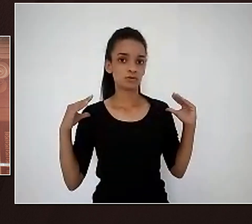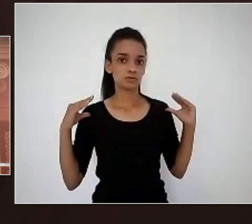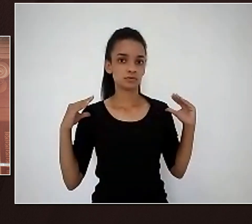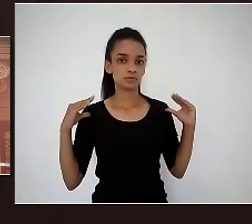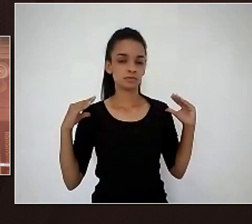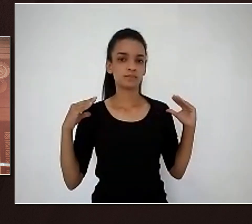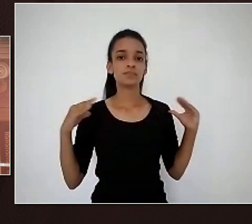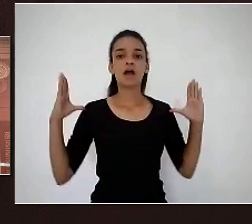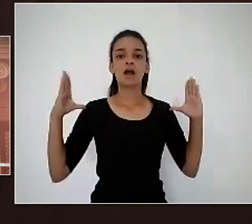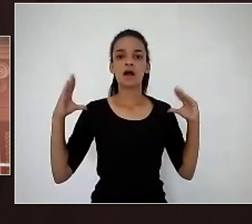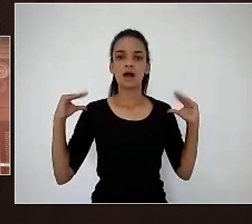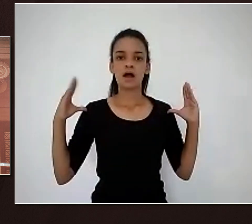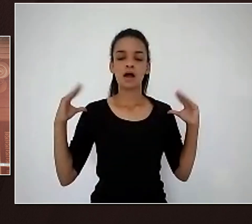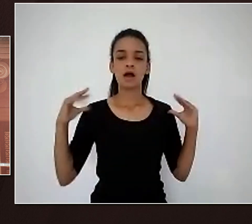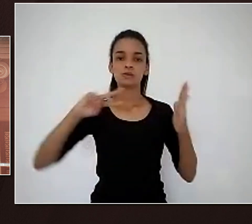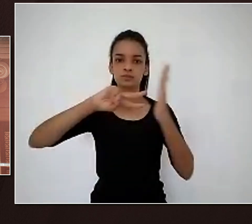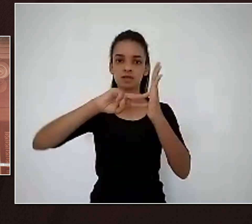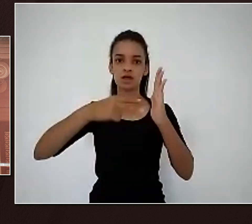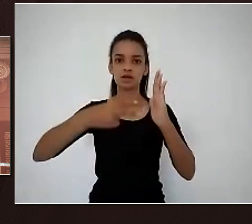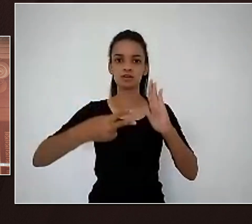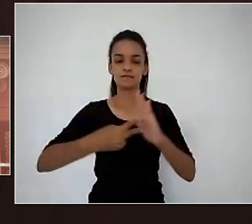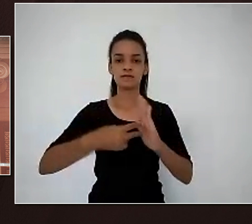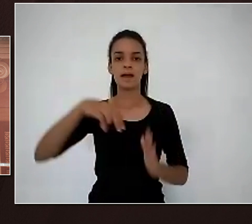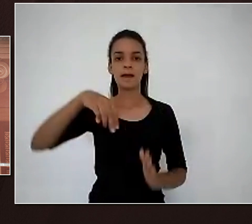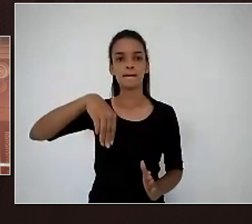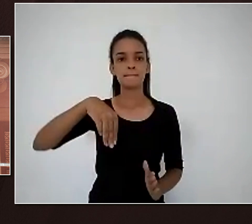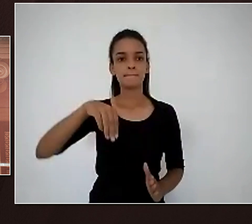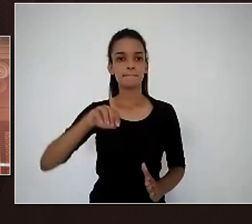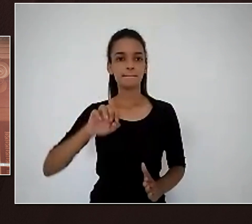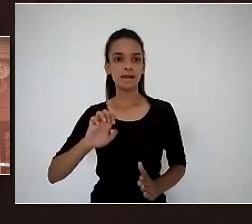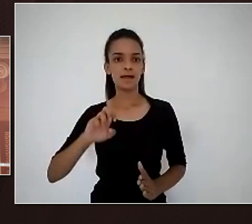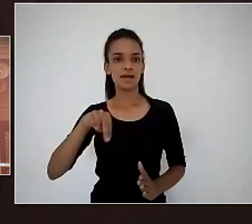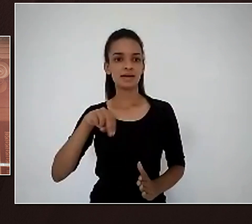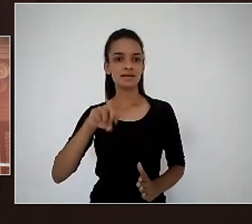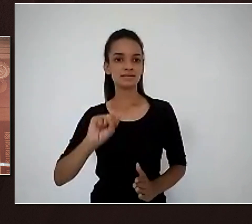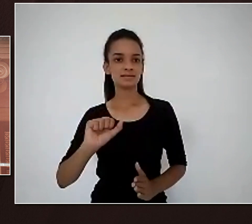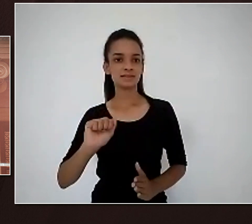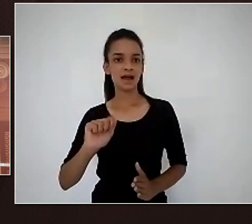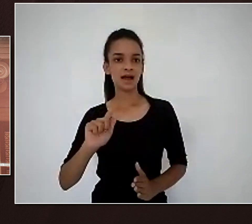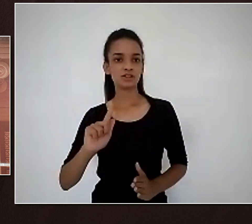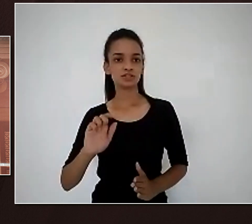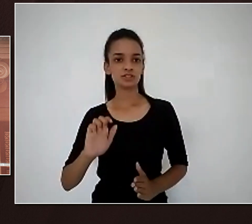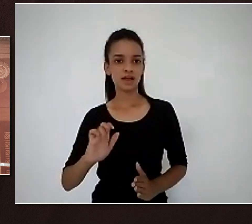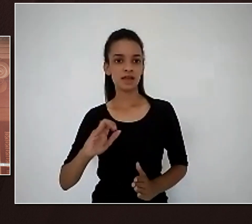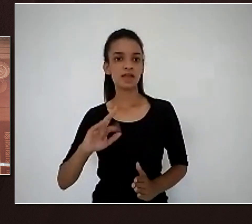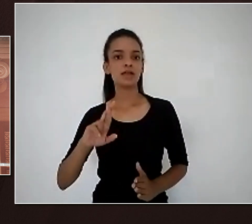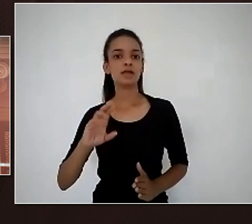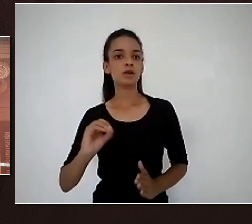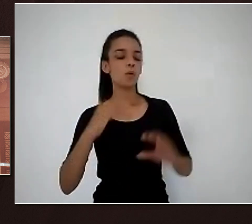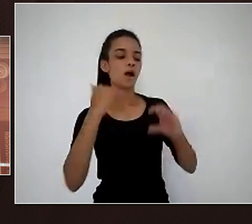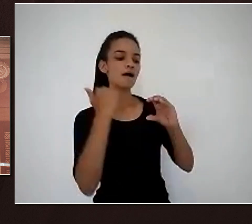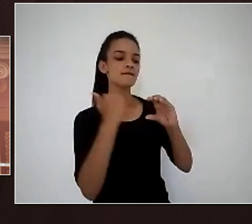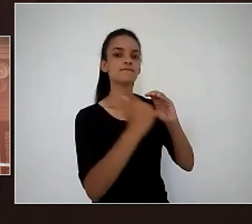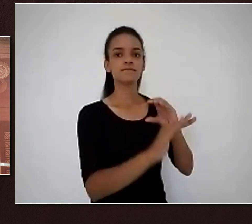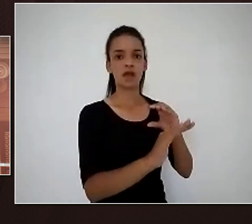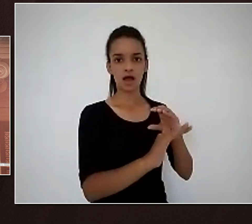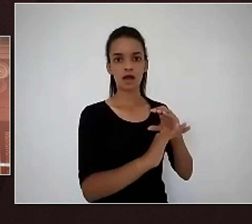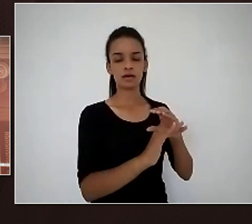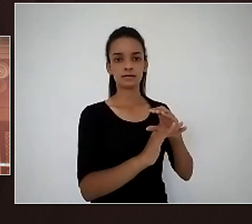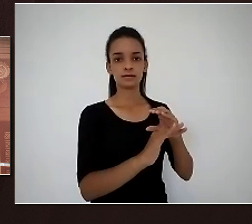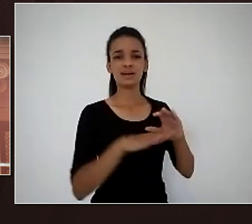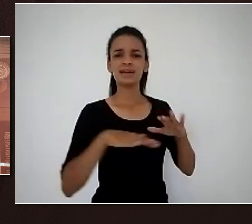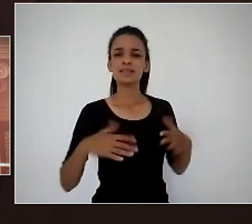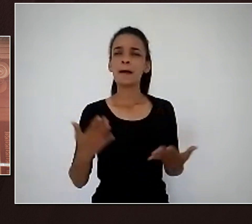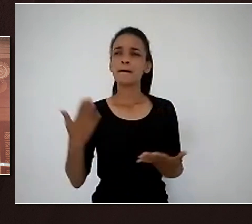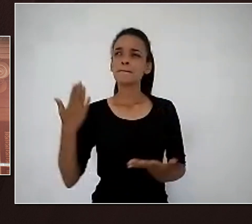seria um mensageiro ou um enviado, tá? Então, no tempo de Apocalipse, o